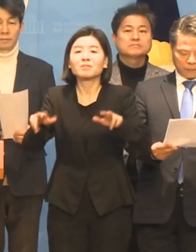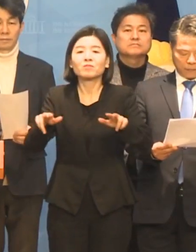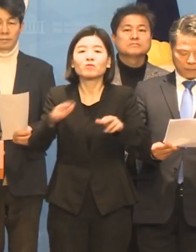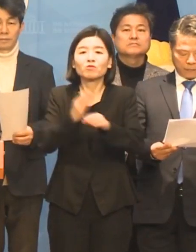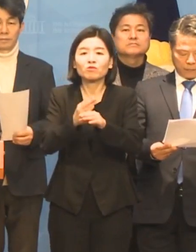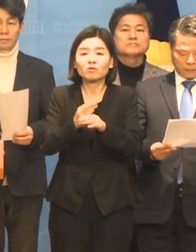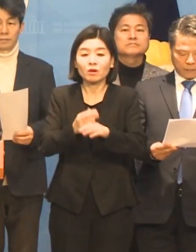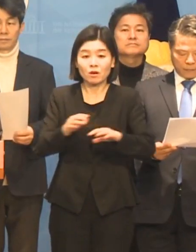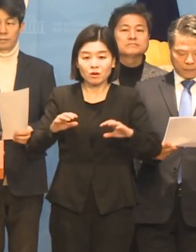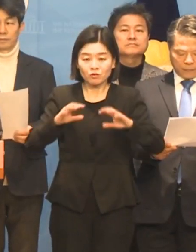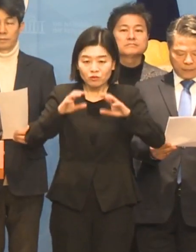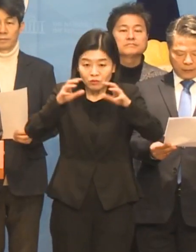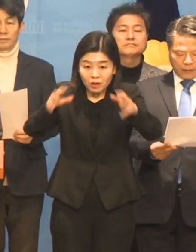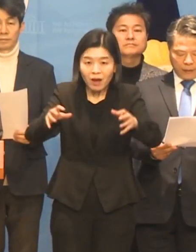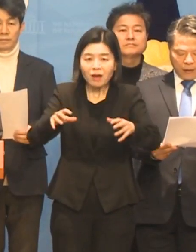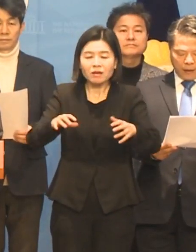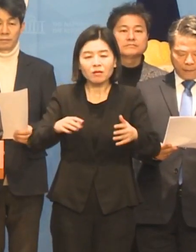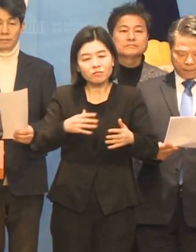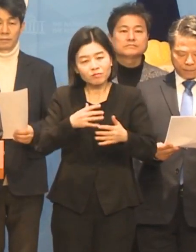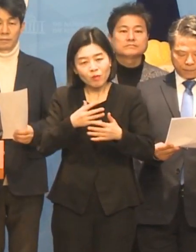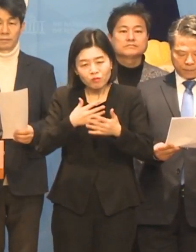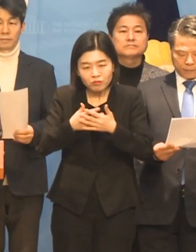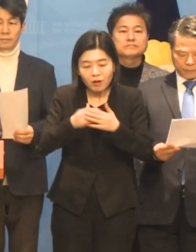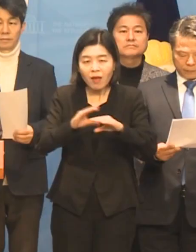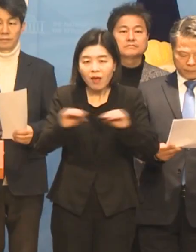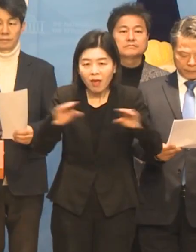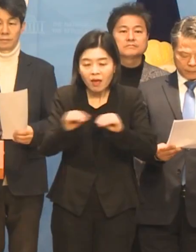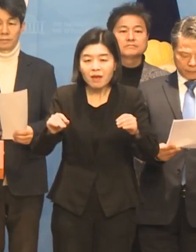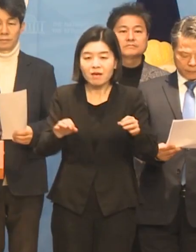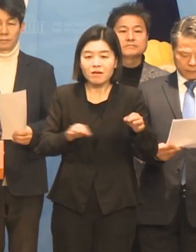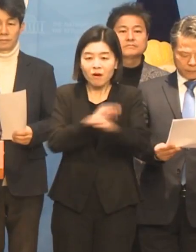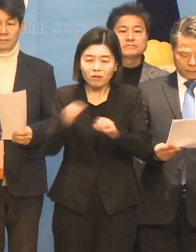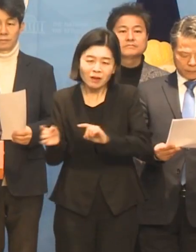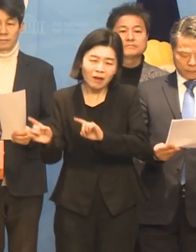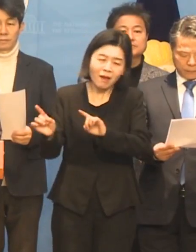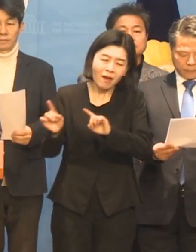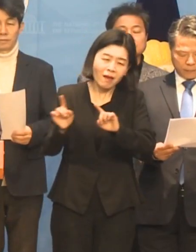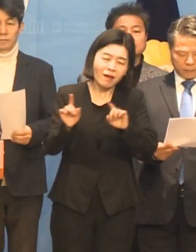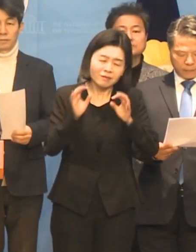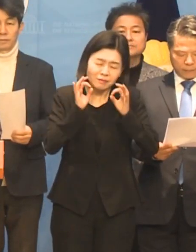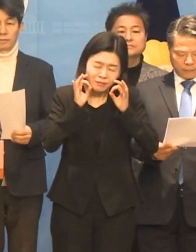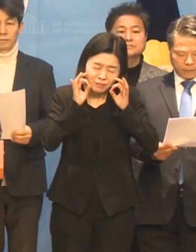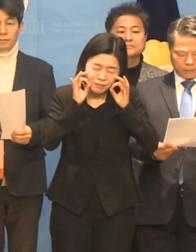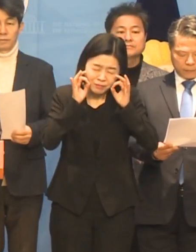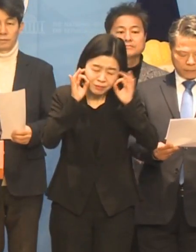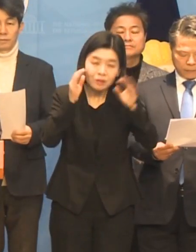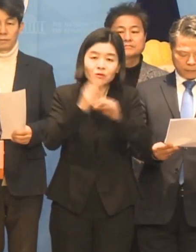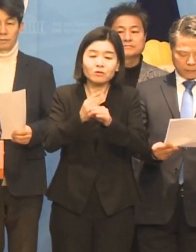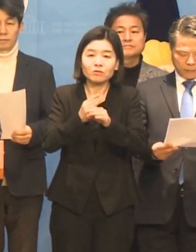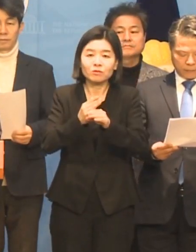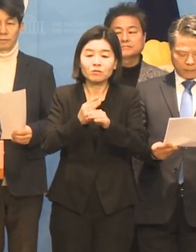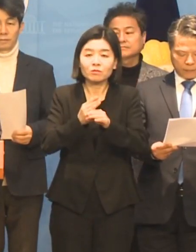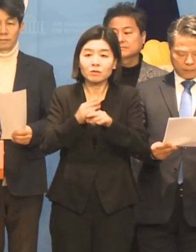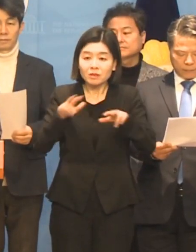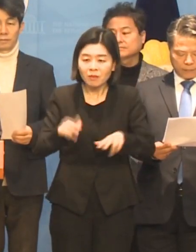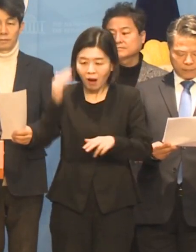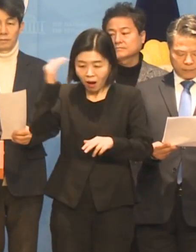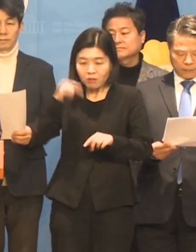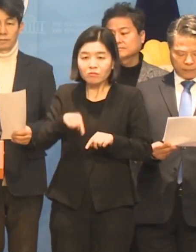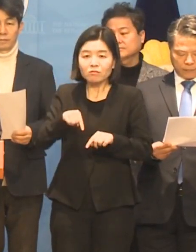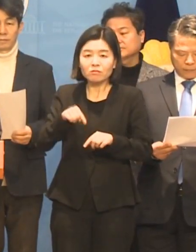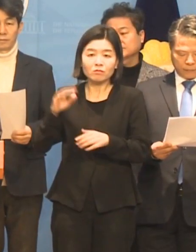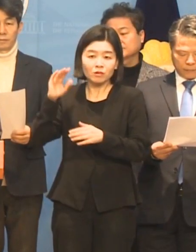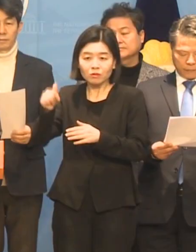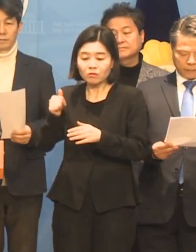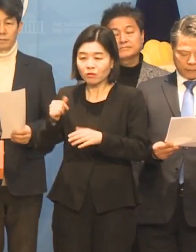불확실성을 제거하고 경제적 활로를 찾기 위해 전력을 다하는 상황에서 대한민국은 대통령의